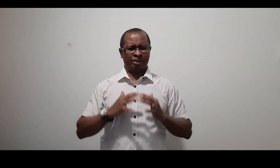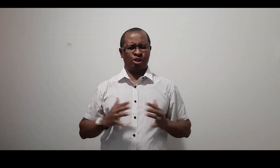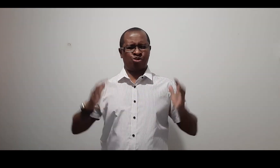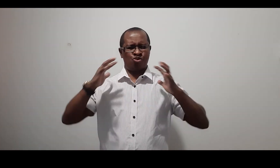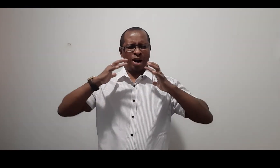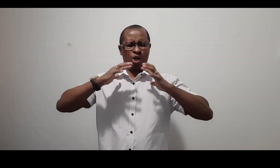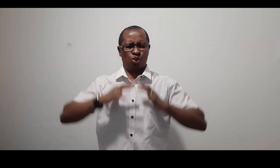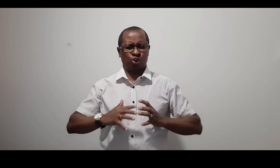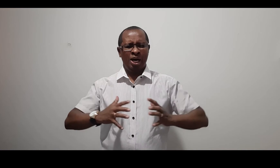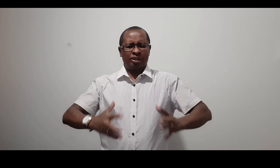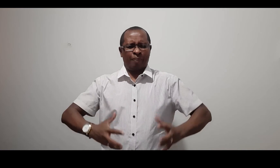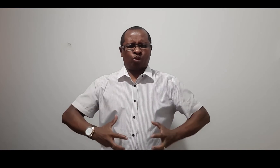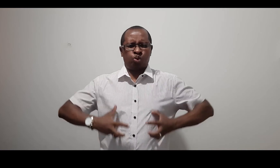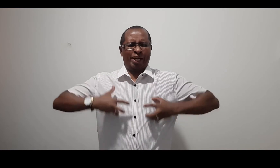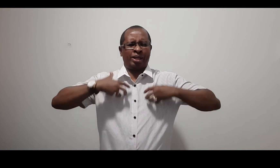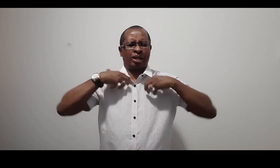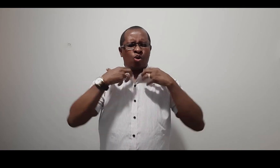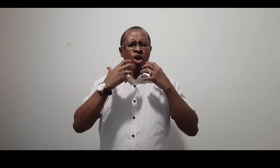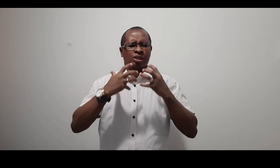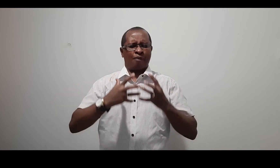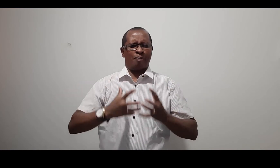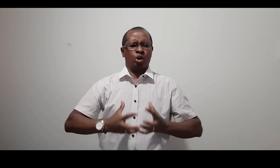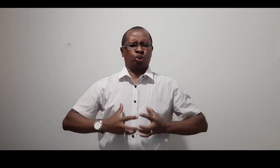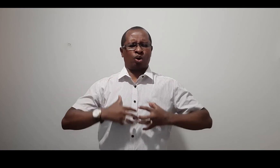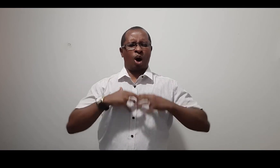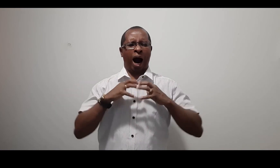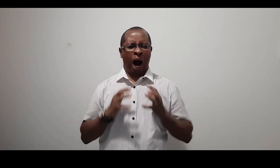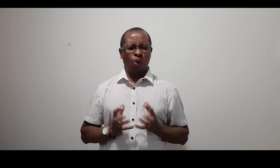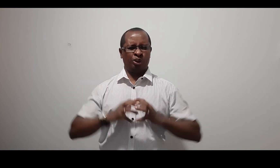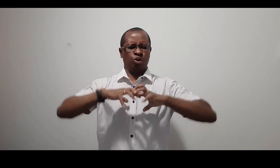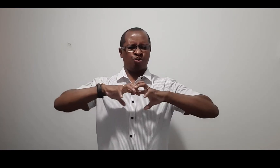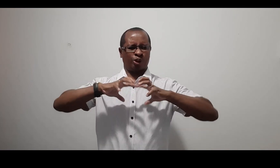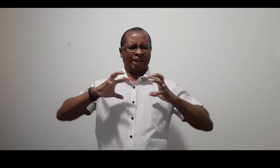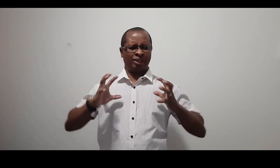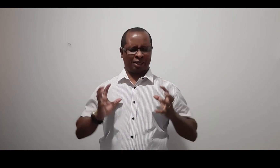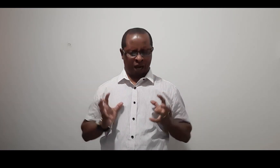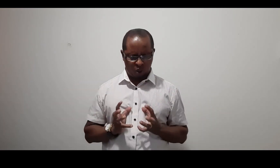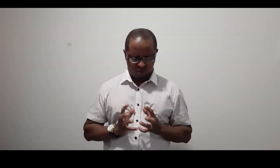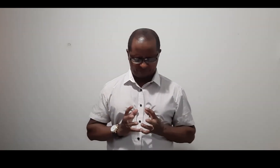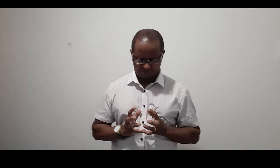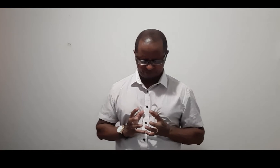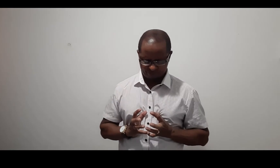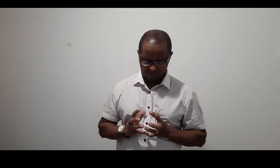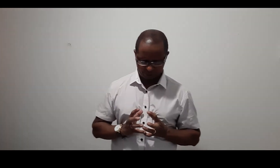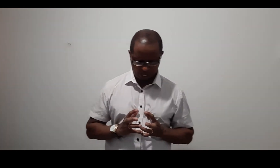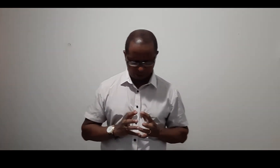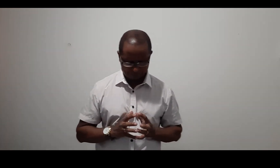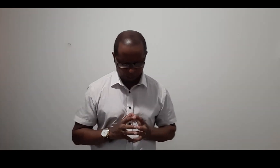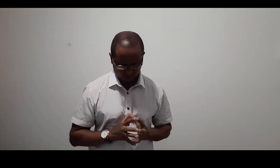misy fo maloto, de mitoetra ireo zava-maloto ireo ao, io ny voatahiry ao. Maro izy eo